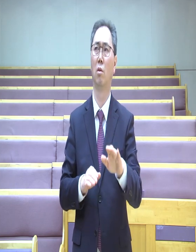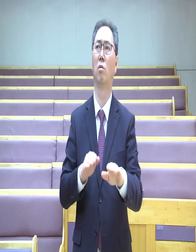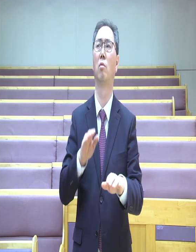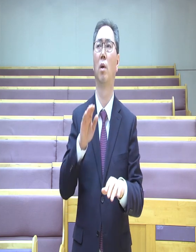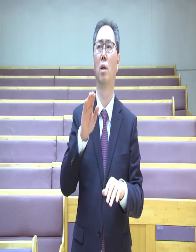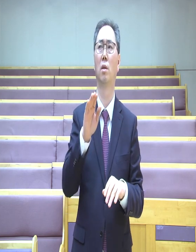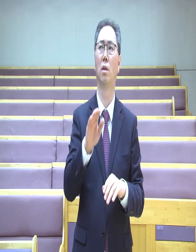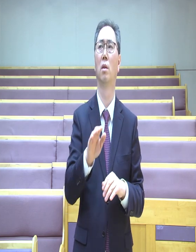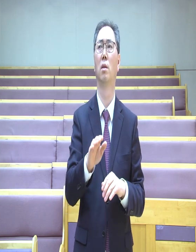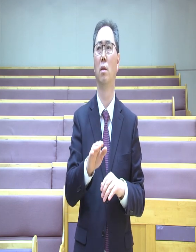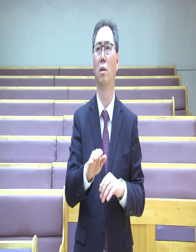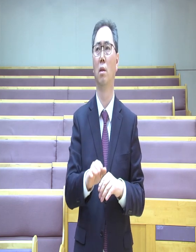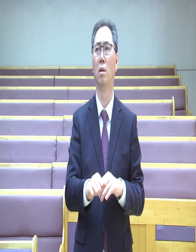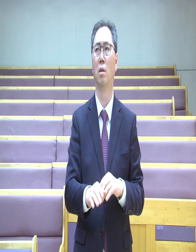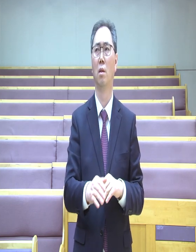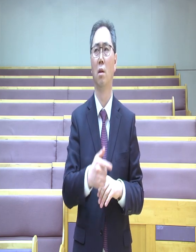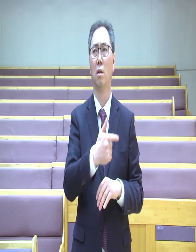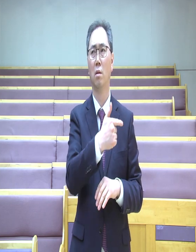걸음마다